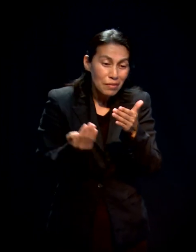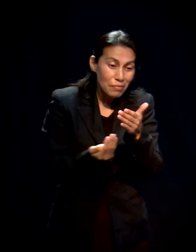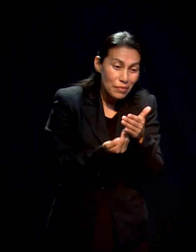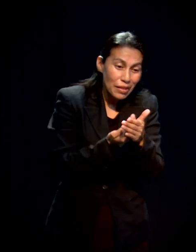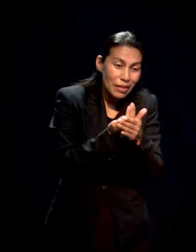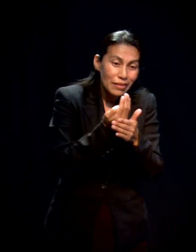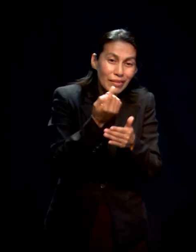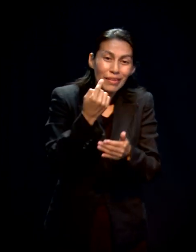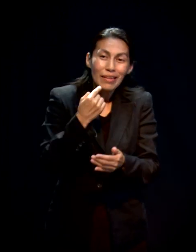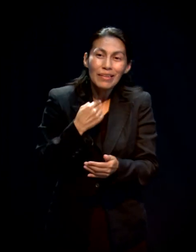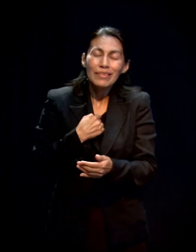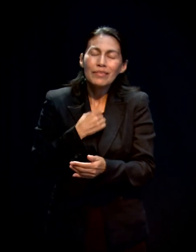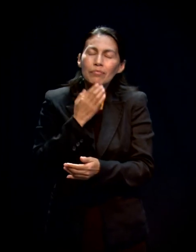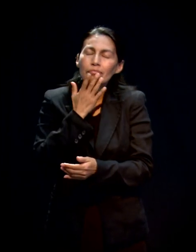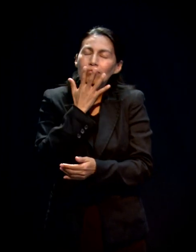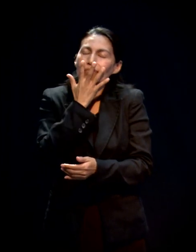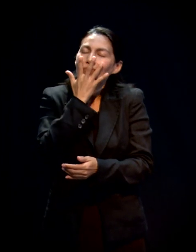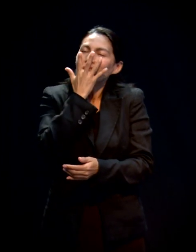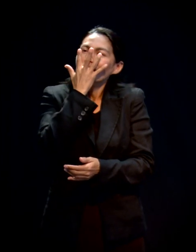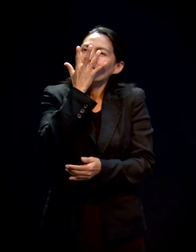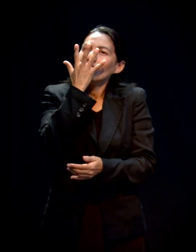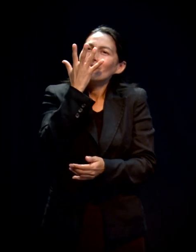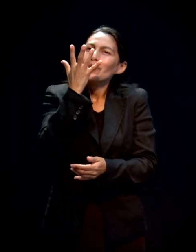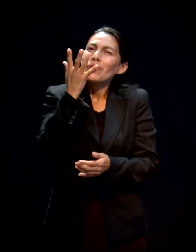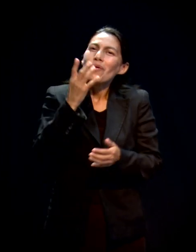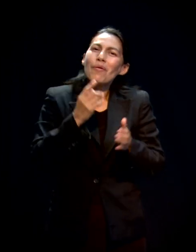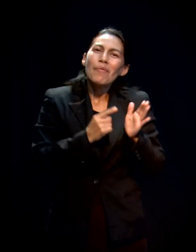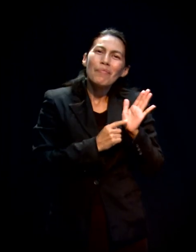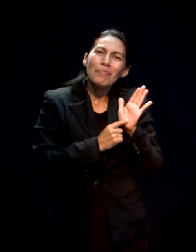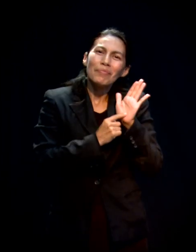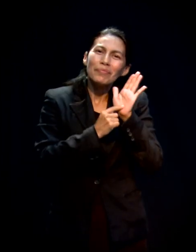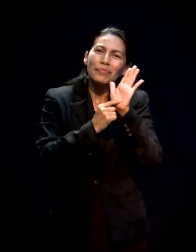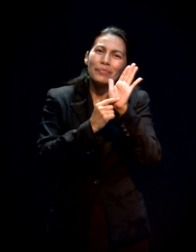algo que tú sí